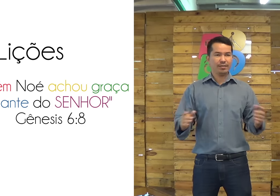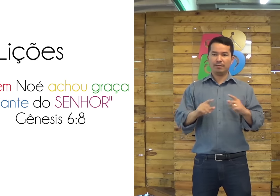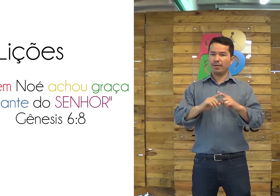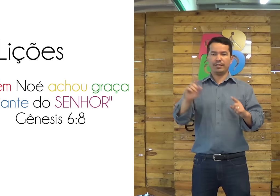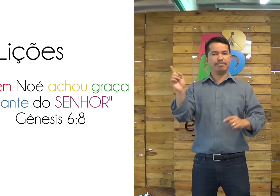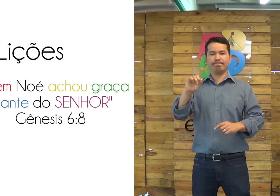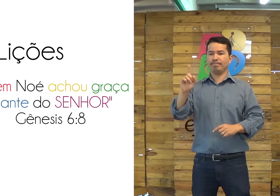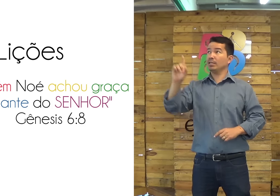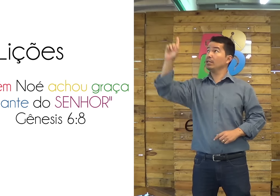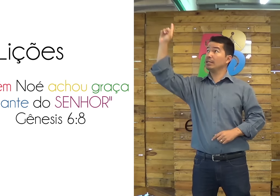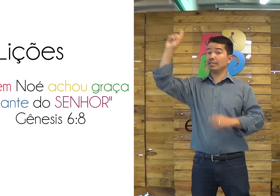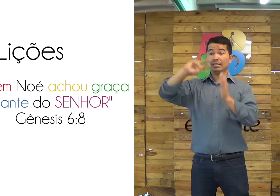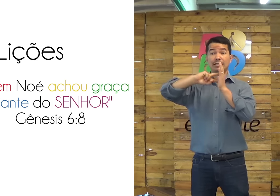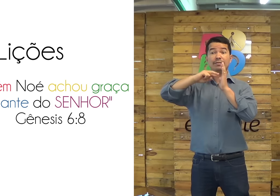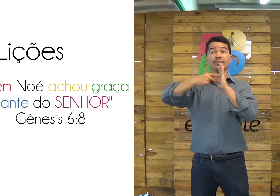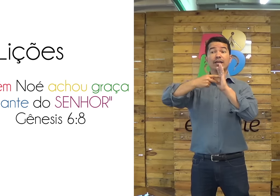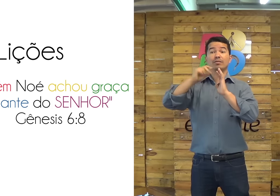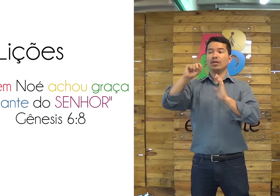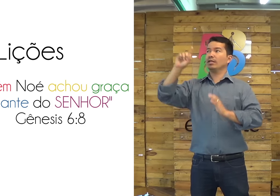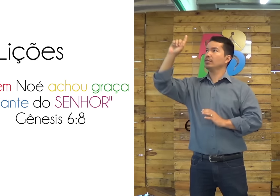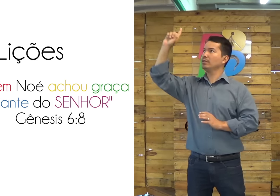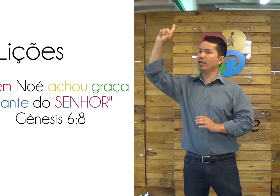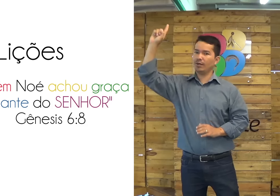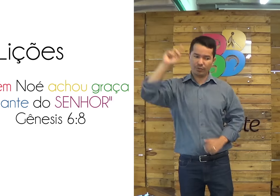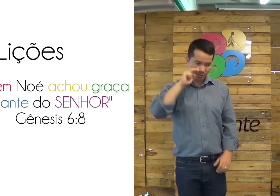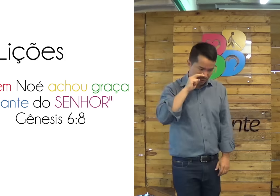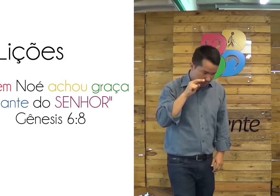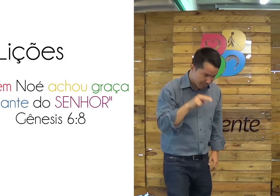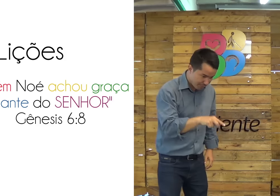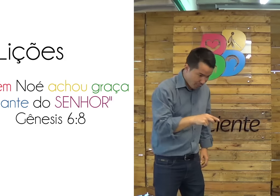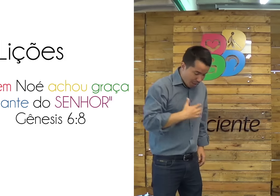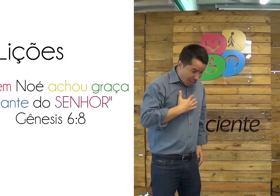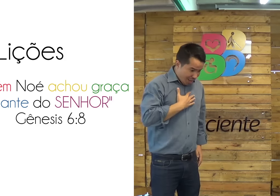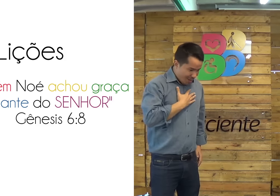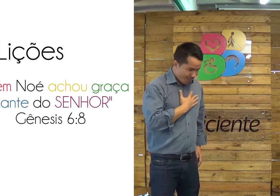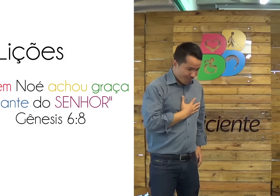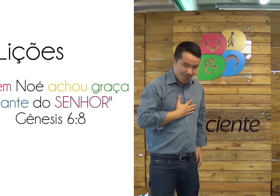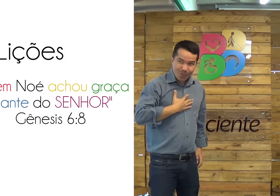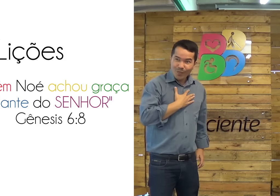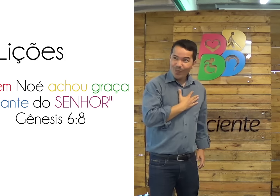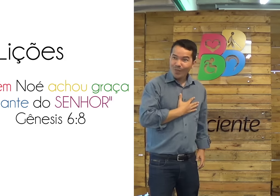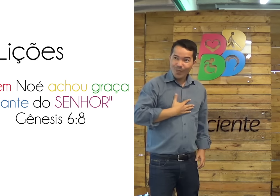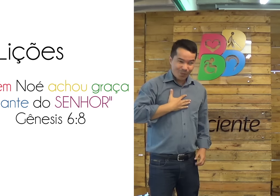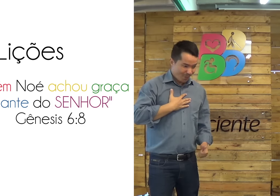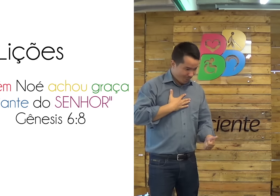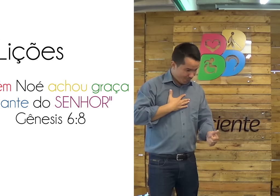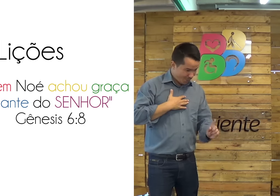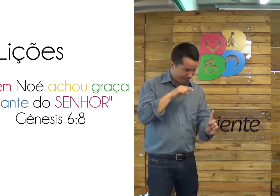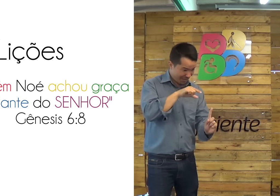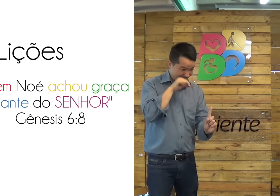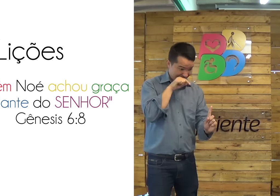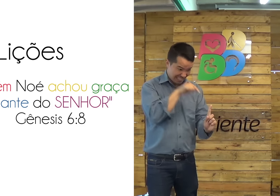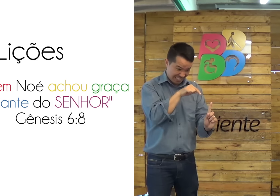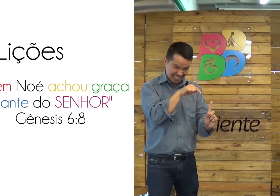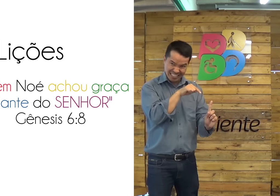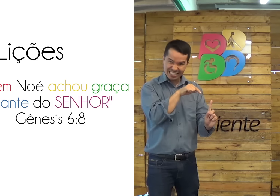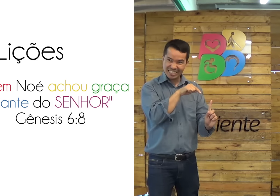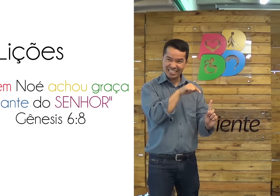confuso mas não significava o qu que Deus olhando para ele se sentia Alegre sentia um prazer e e